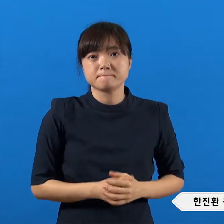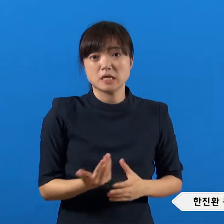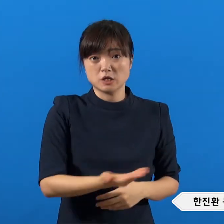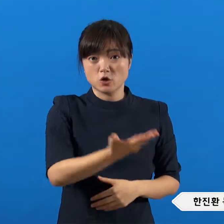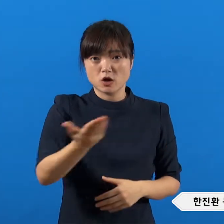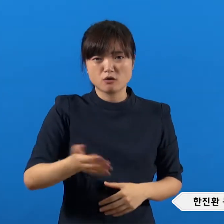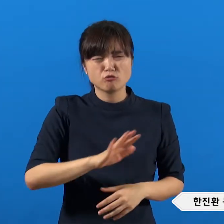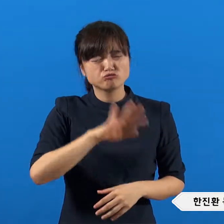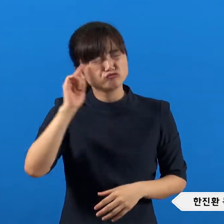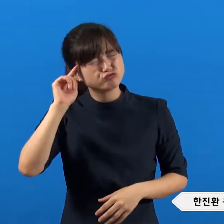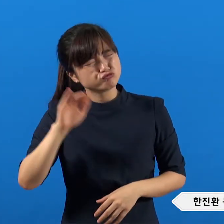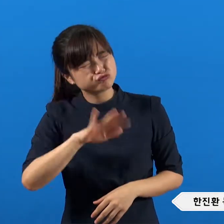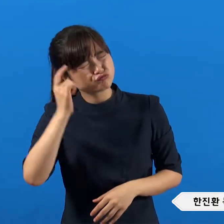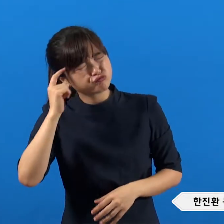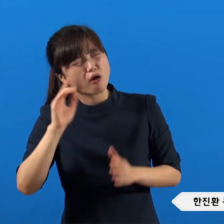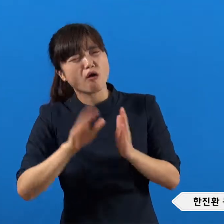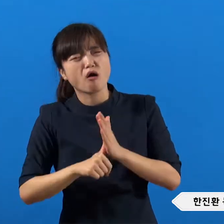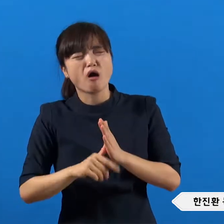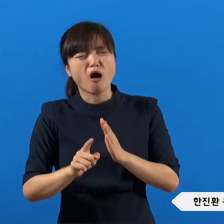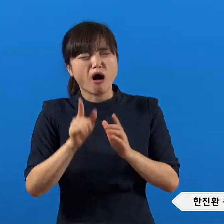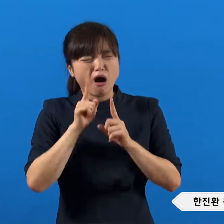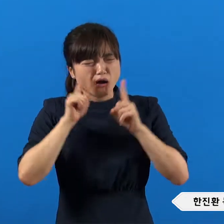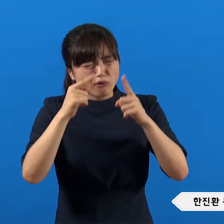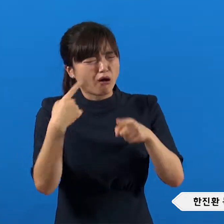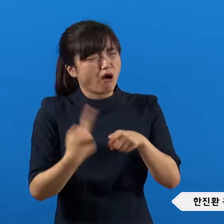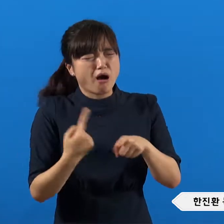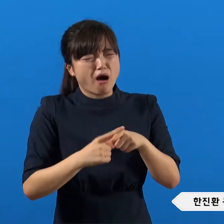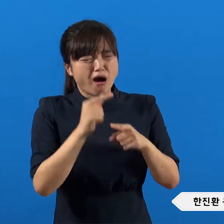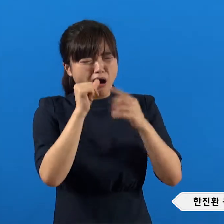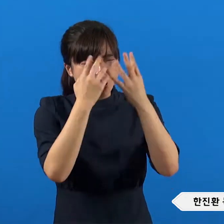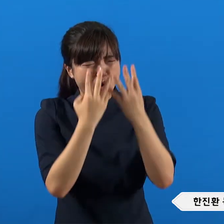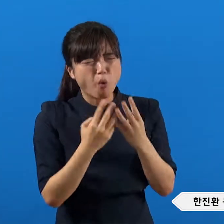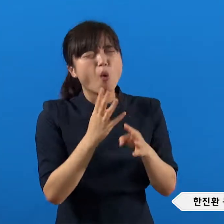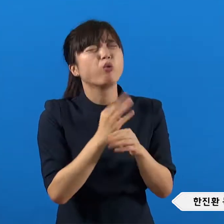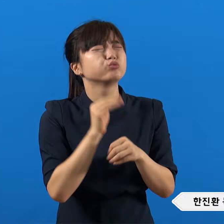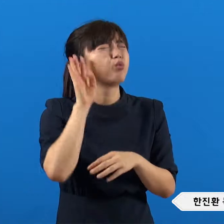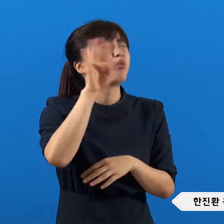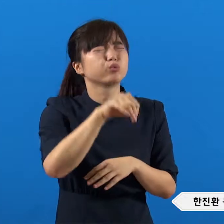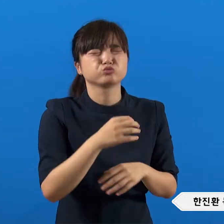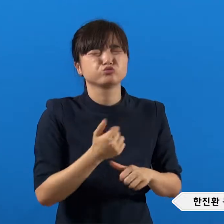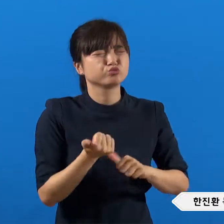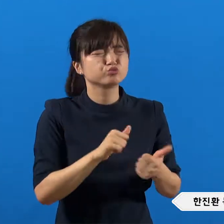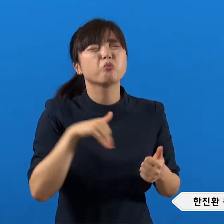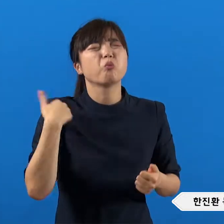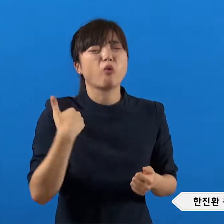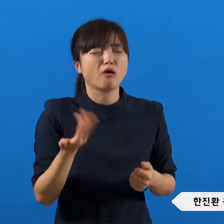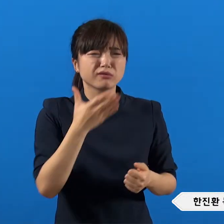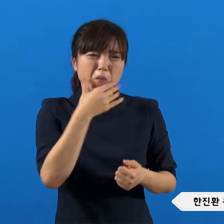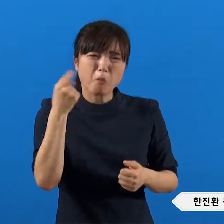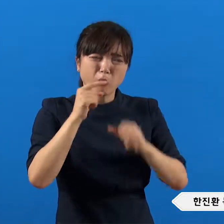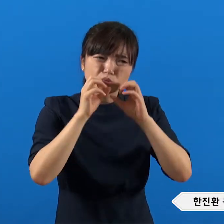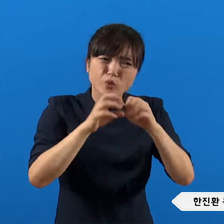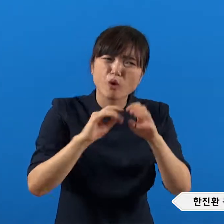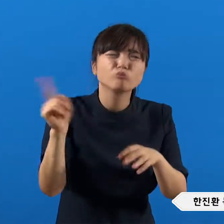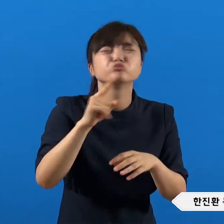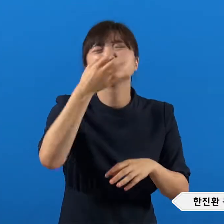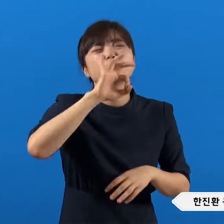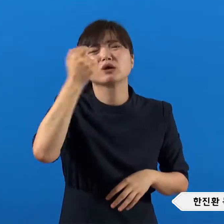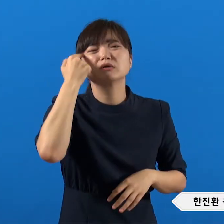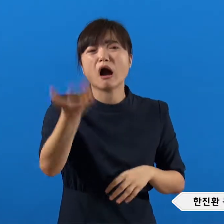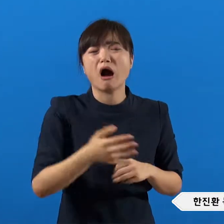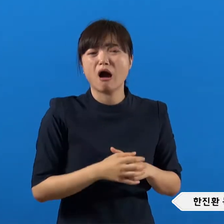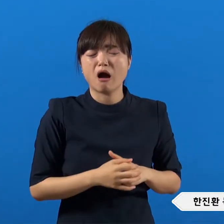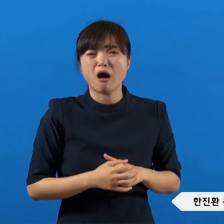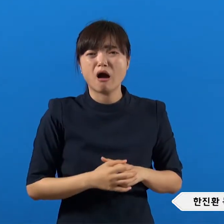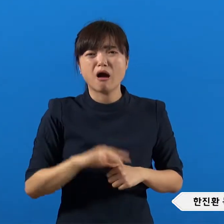여러분, 우리 생각에는 그런 지옥 같은 수용소, 언제 죽을지 모르는 그곳에서 복음을 전하는 것이 무슨 효과가